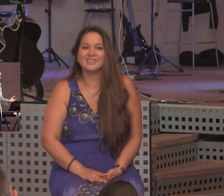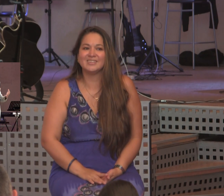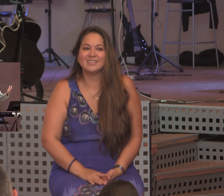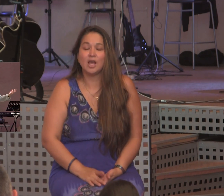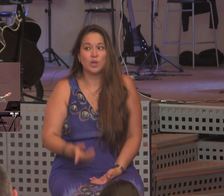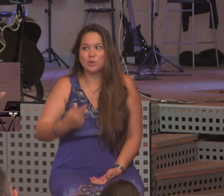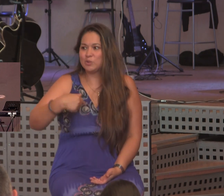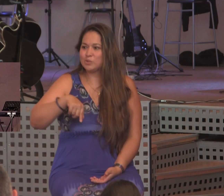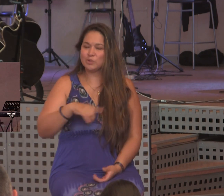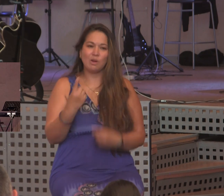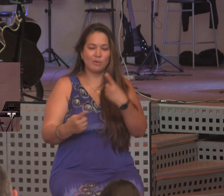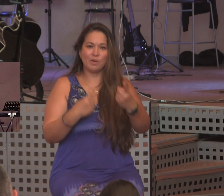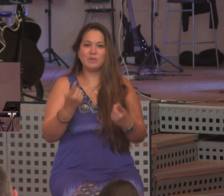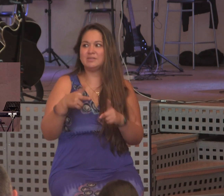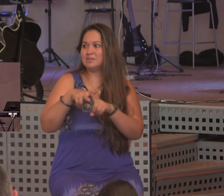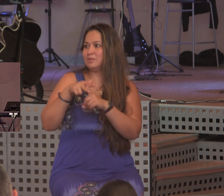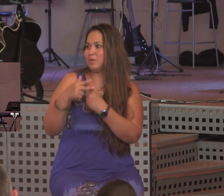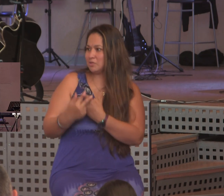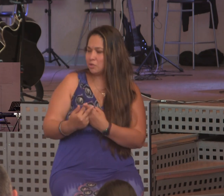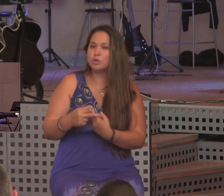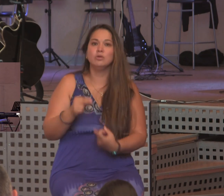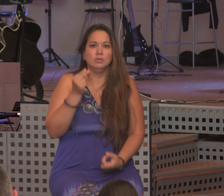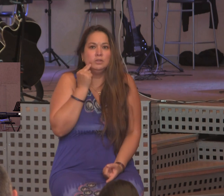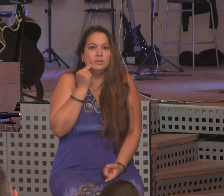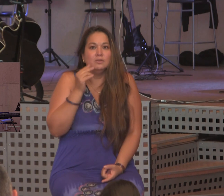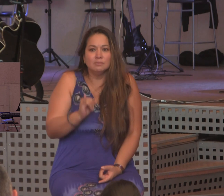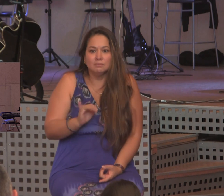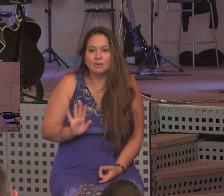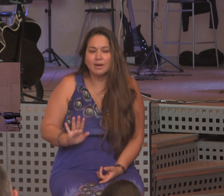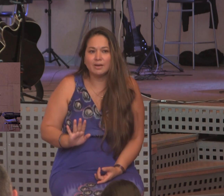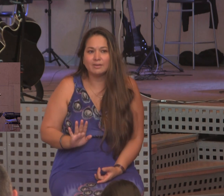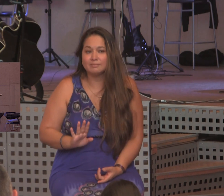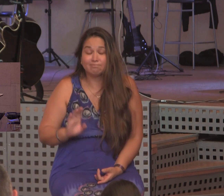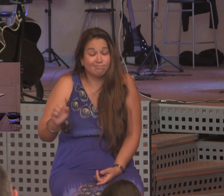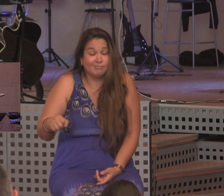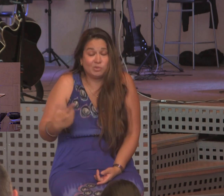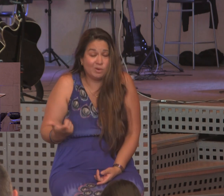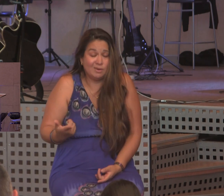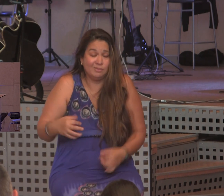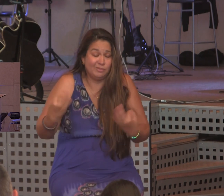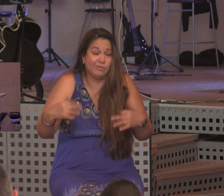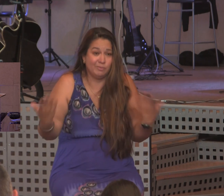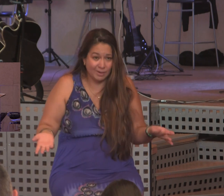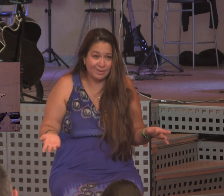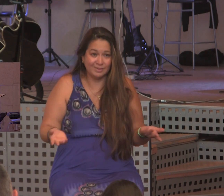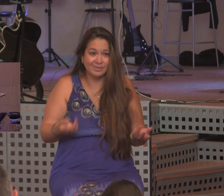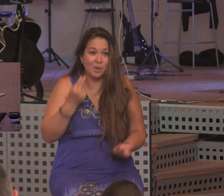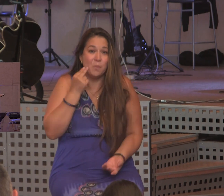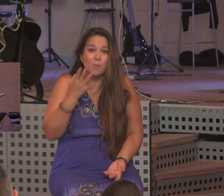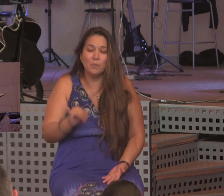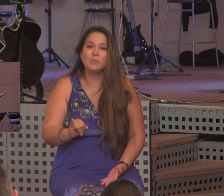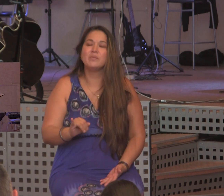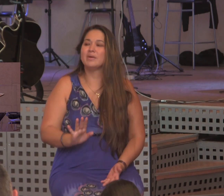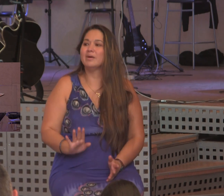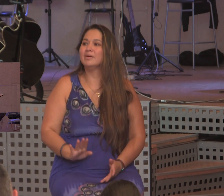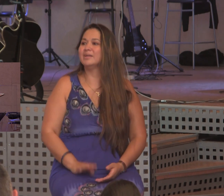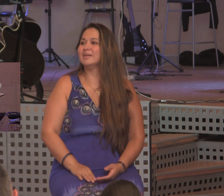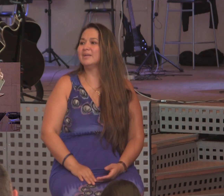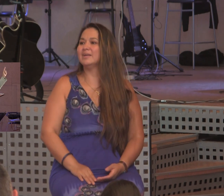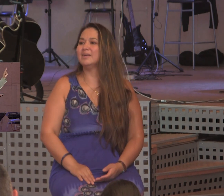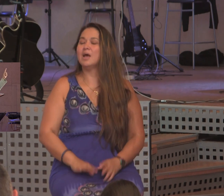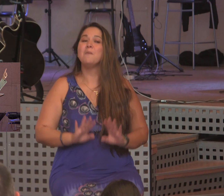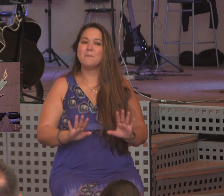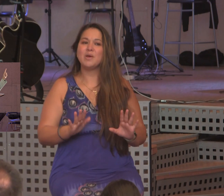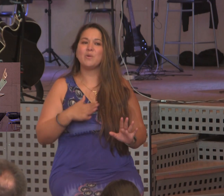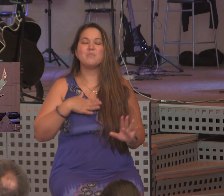las circunstancias, a las cosas. Es natural, es nuestra naturaleza de por sí. Pero mira lo que nos proporciona también esa relación con nuestro pastor. Y